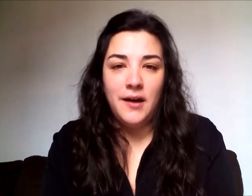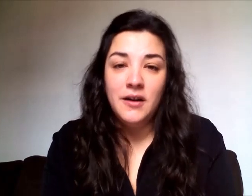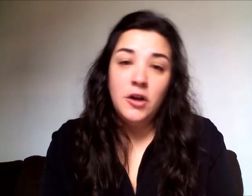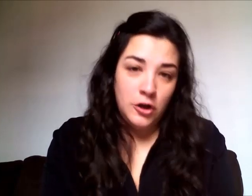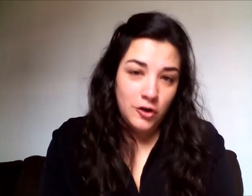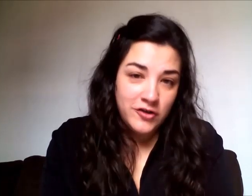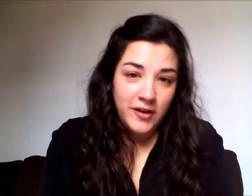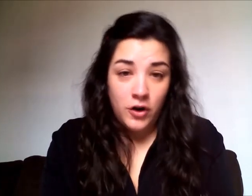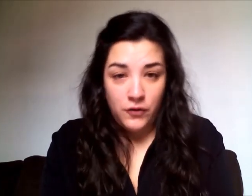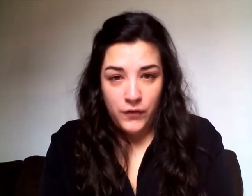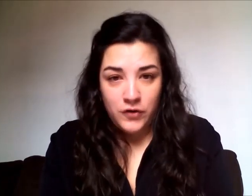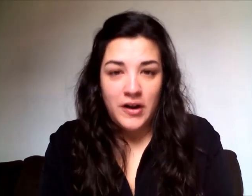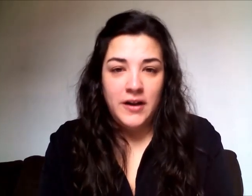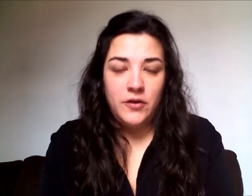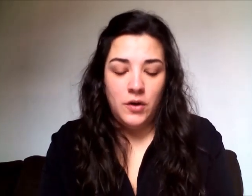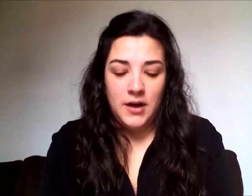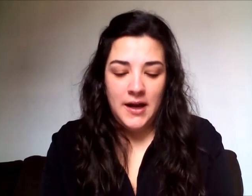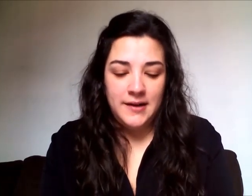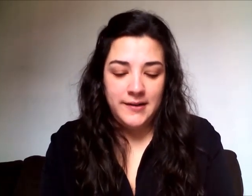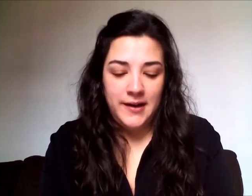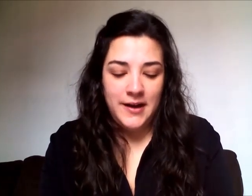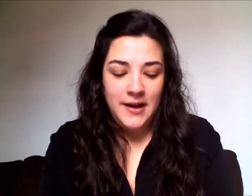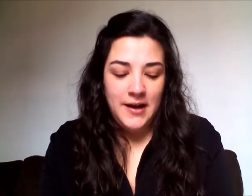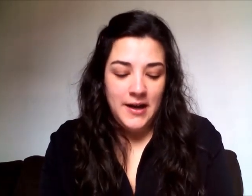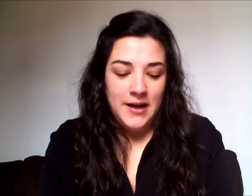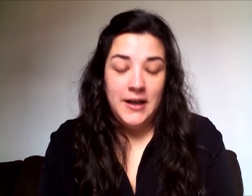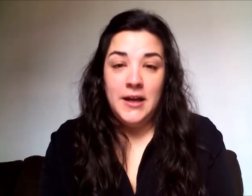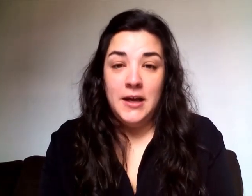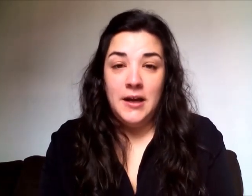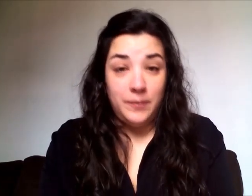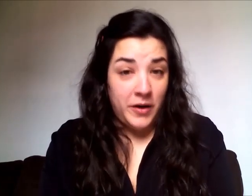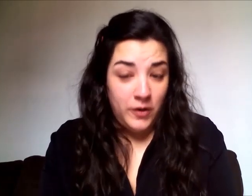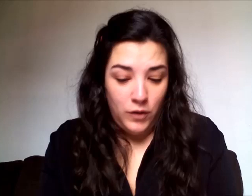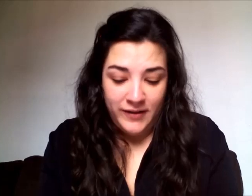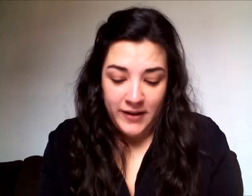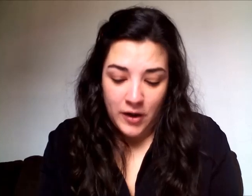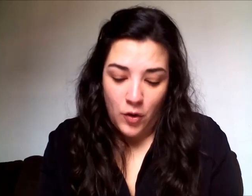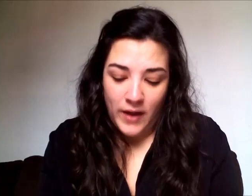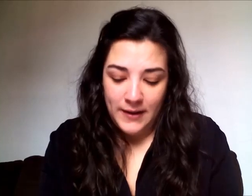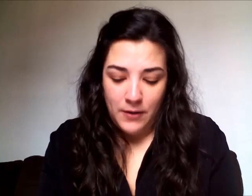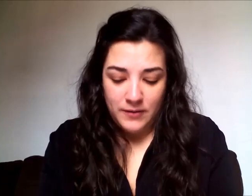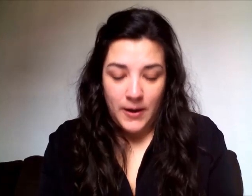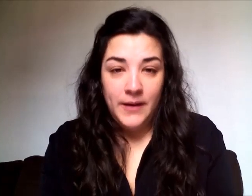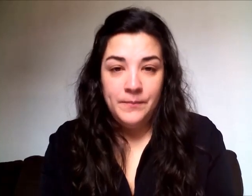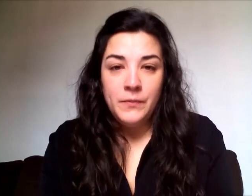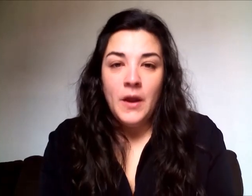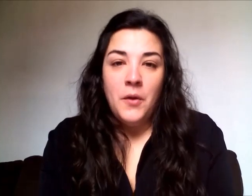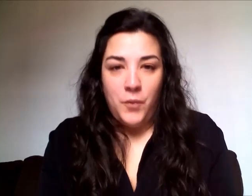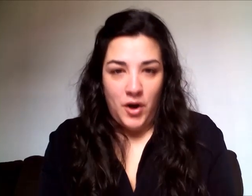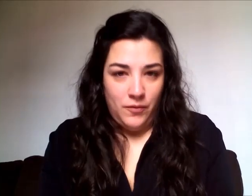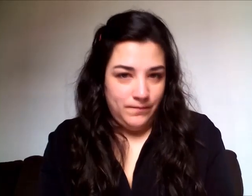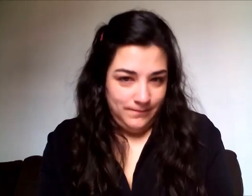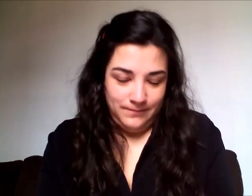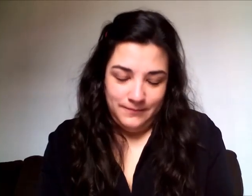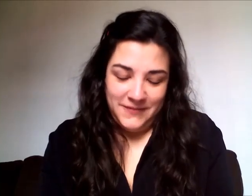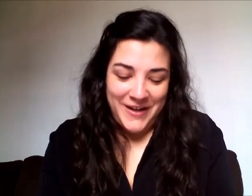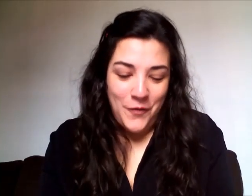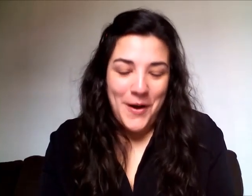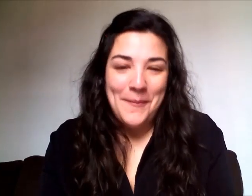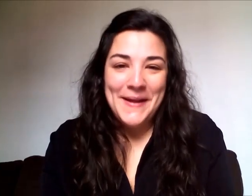cortesías, los signos que nos fueron saliendo en clase y las partículas interrogativas, ¿vale? Bueno,